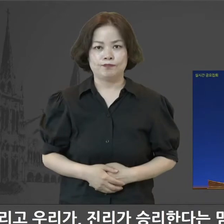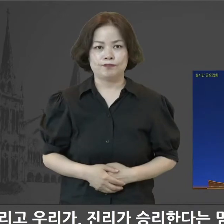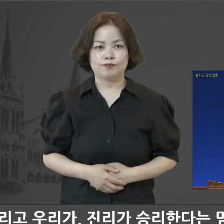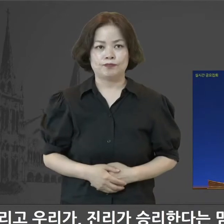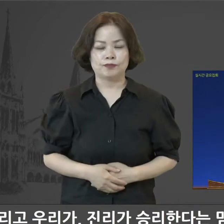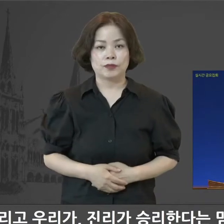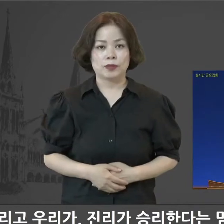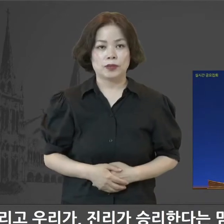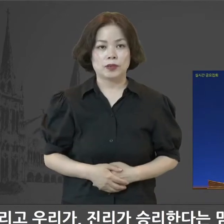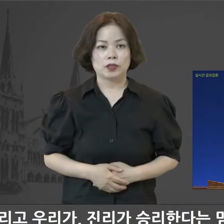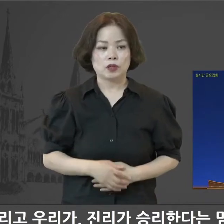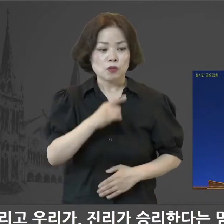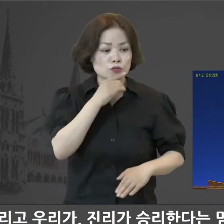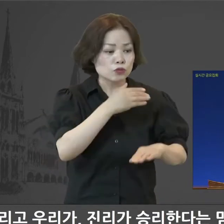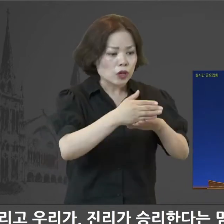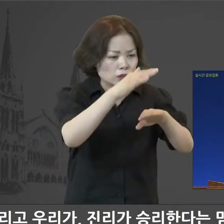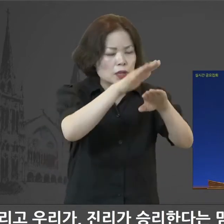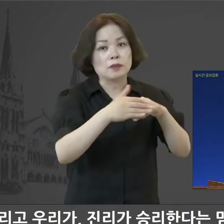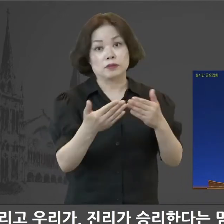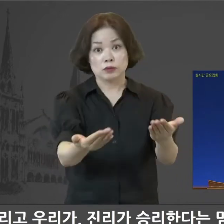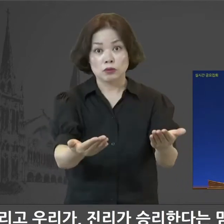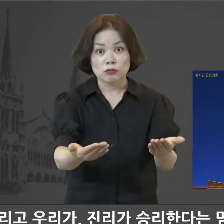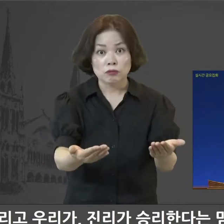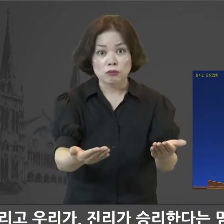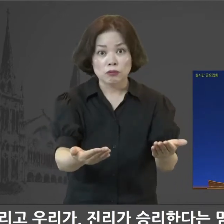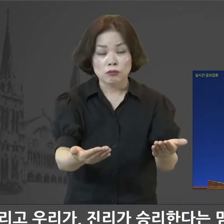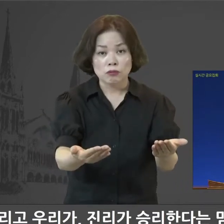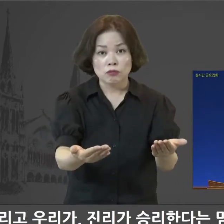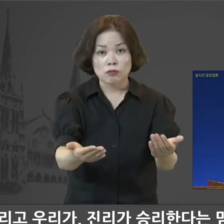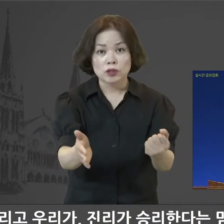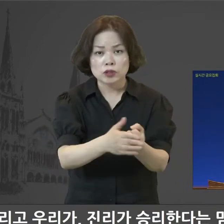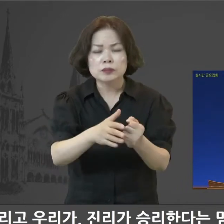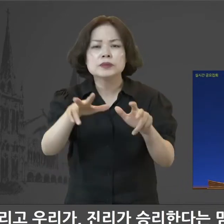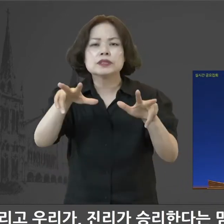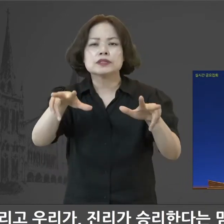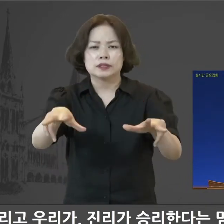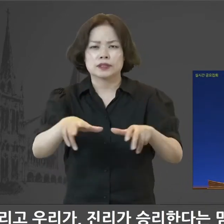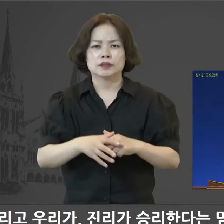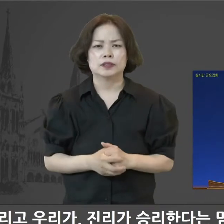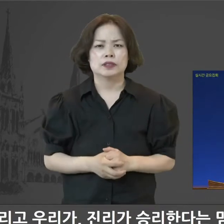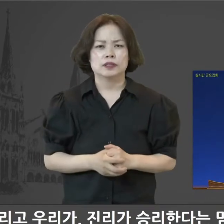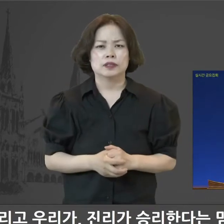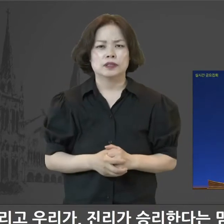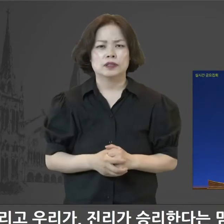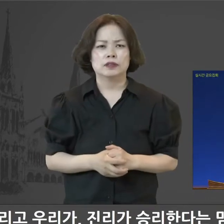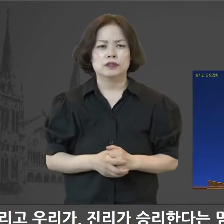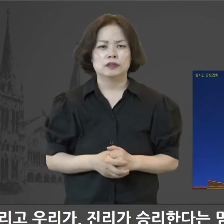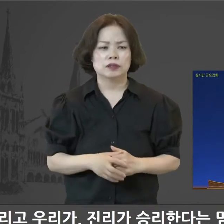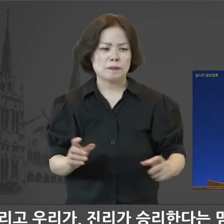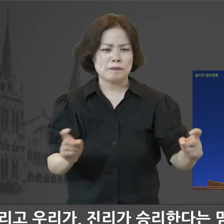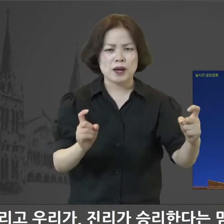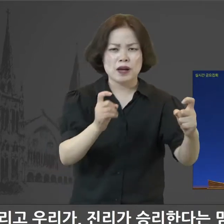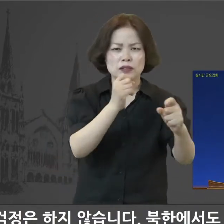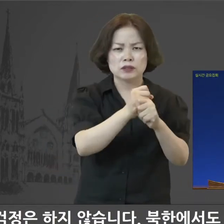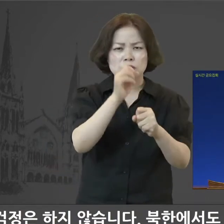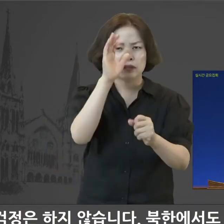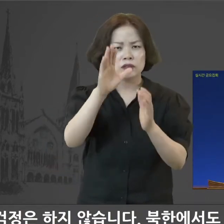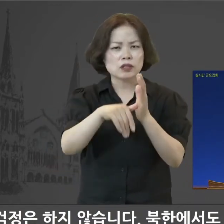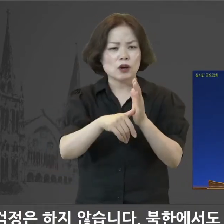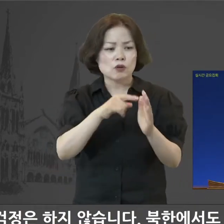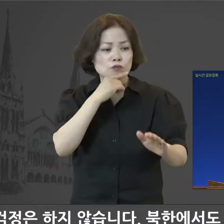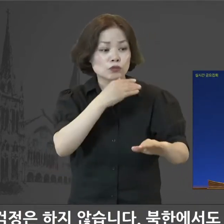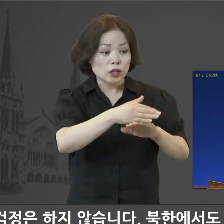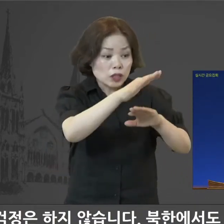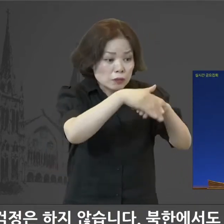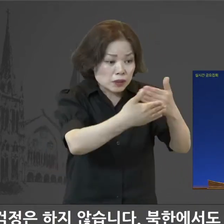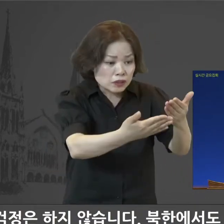그건 있을 수도, 북한에서도 예배를 하잖아요. 그러니까 지금 강경투쟁 하자는 분들이 볼 때는 북한에서